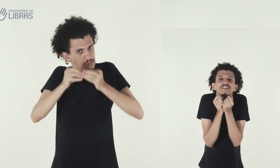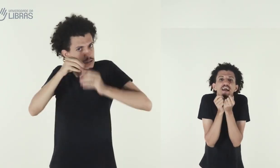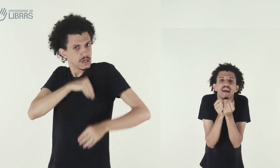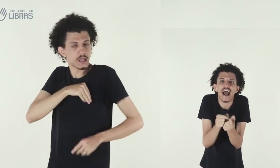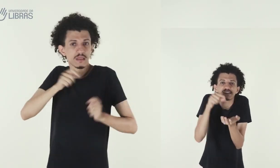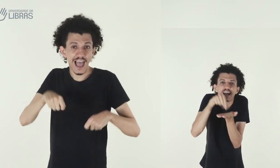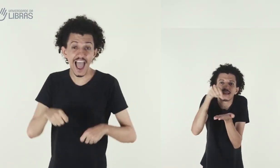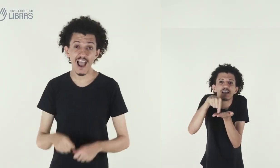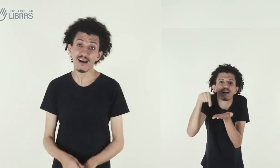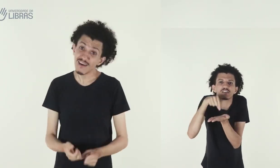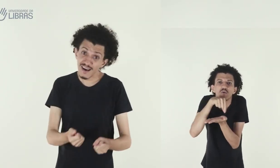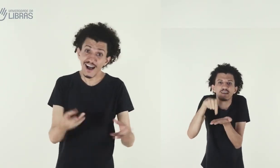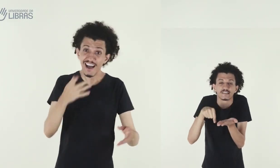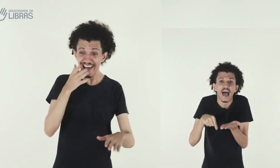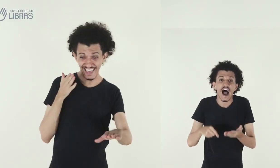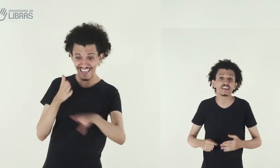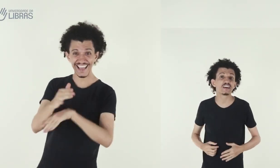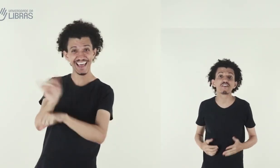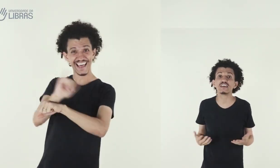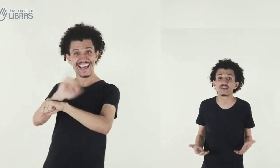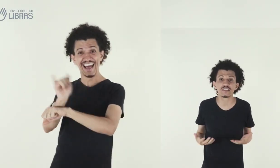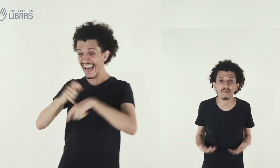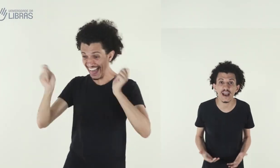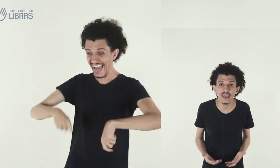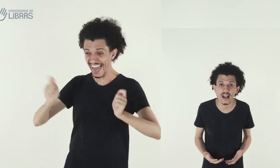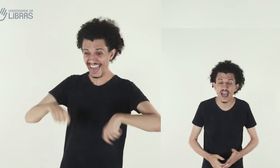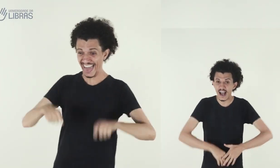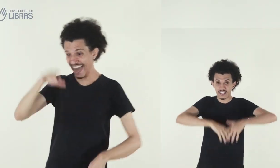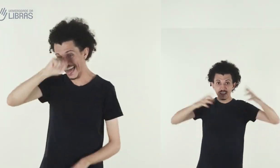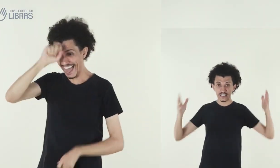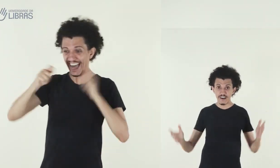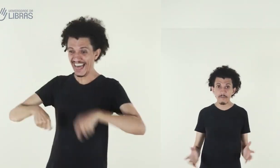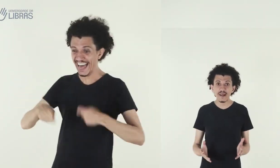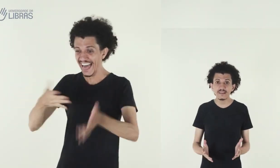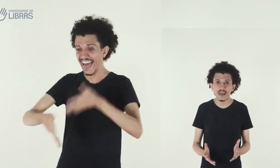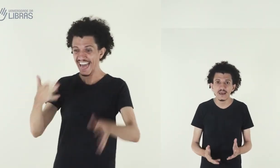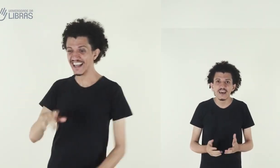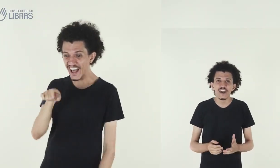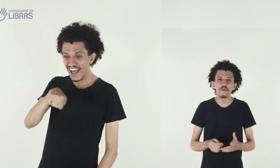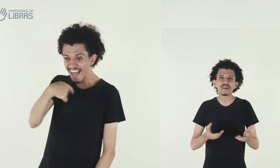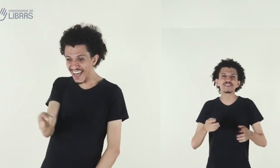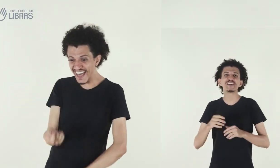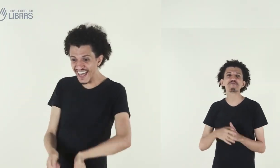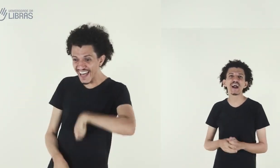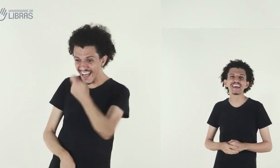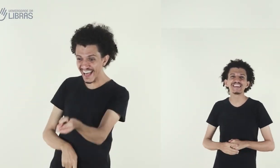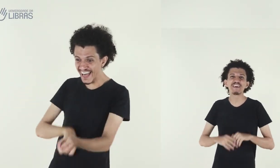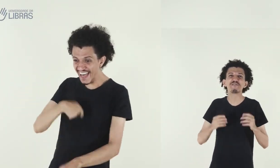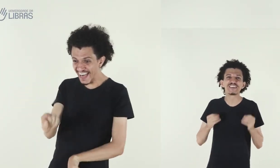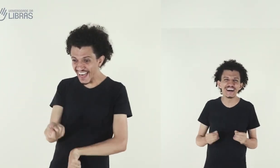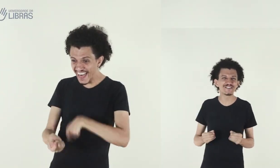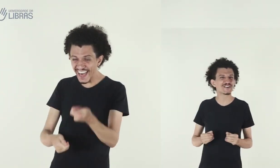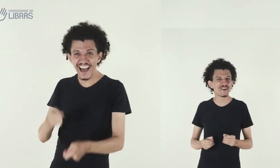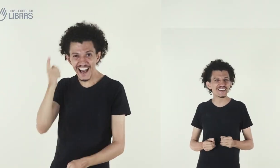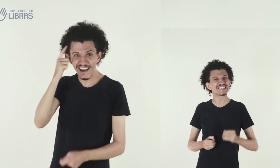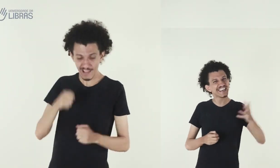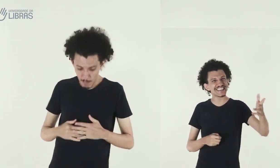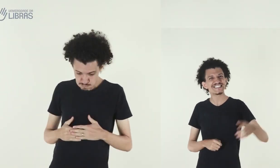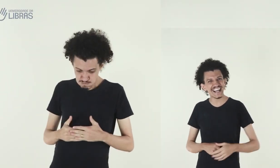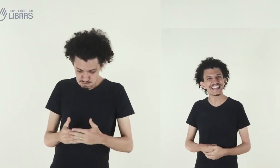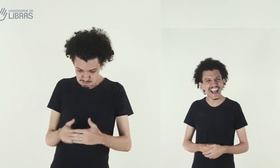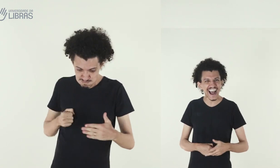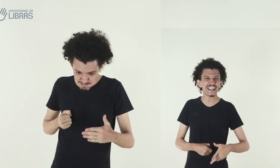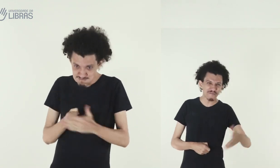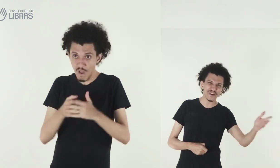de amostra grátis, catando as coisas, achando que isso enche a barriga, achando que assim vai aprender. Eu preciso lembrar que tem um tanto de coisa